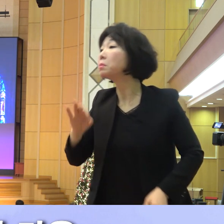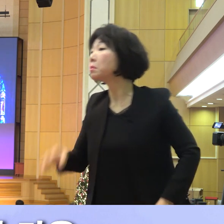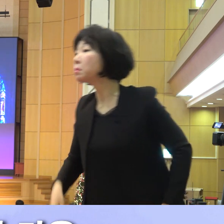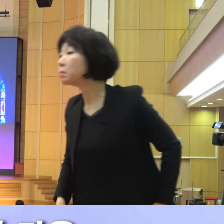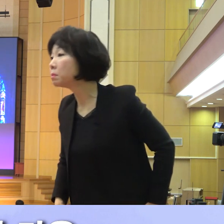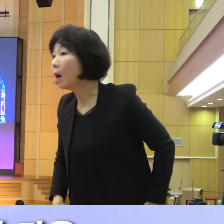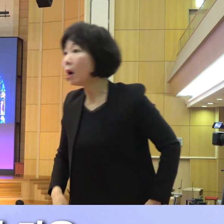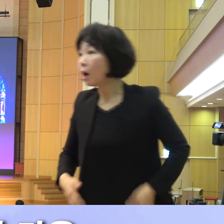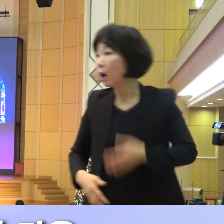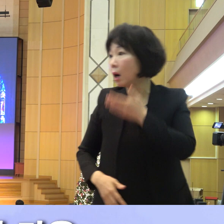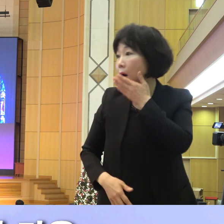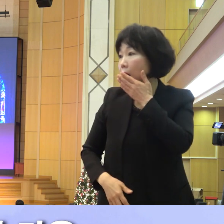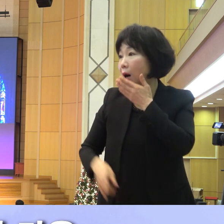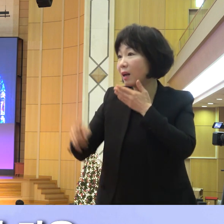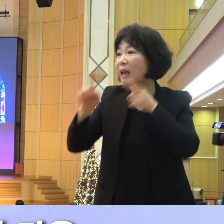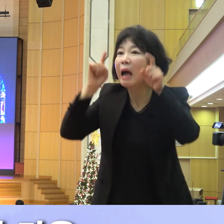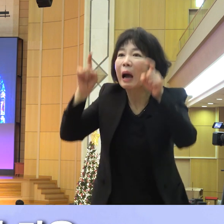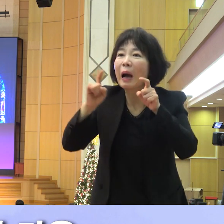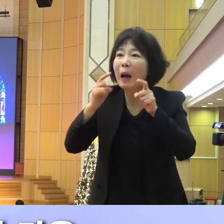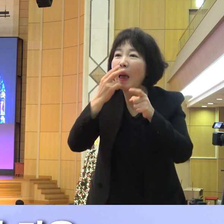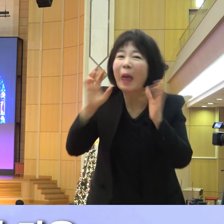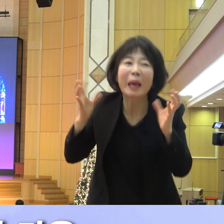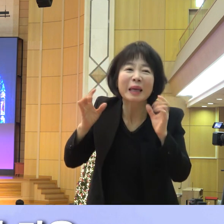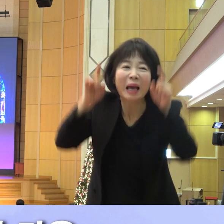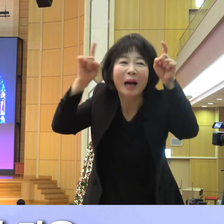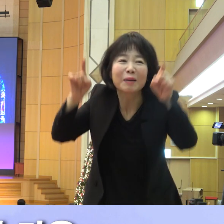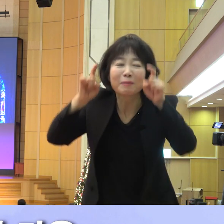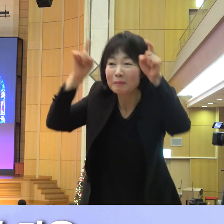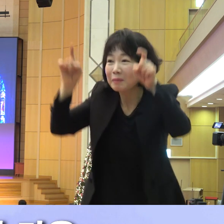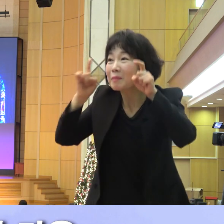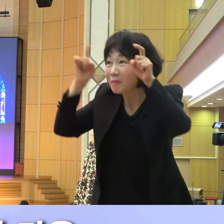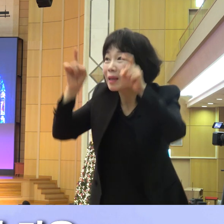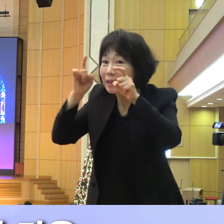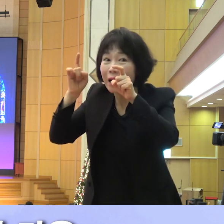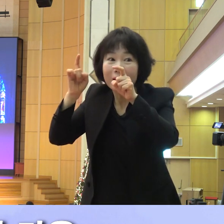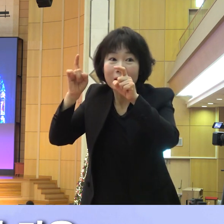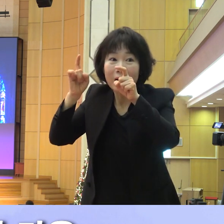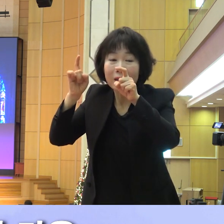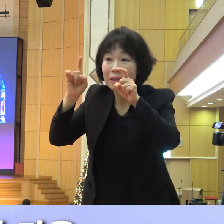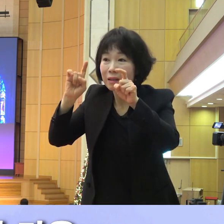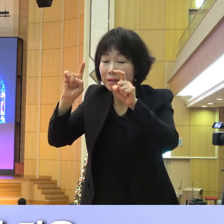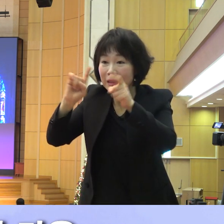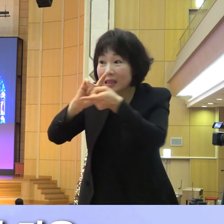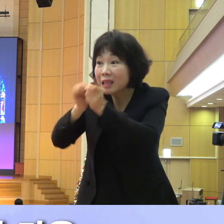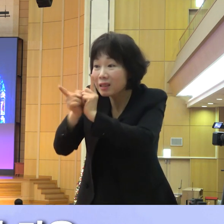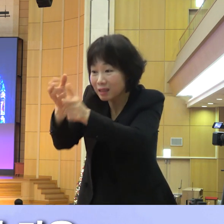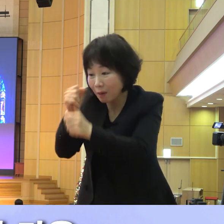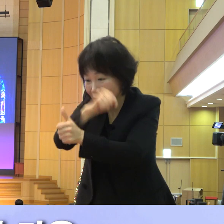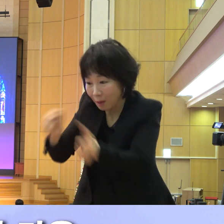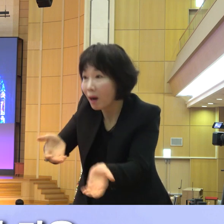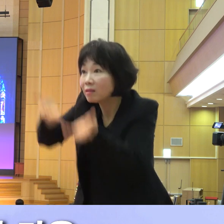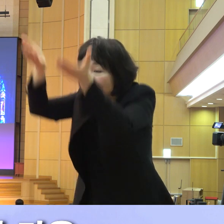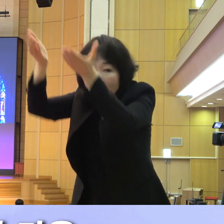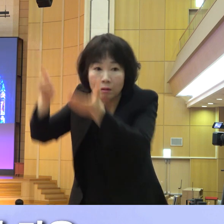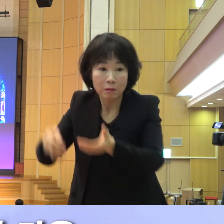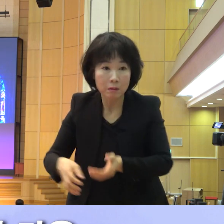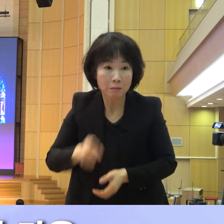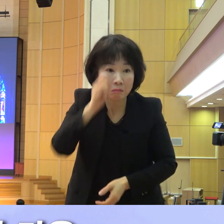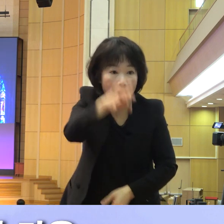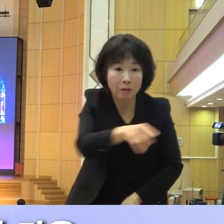있습니다. 그 양으로 하나님 앞에 번제를 드리라. 그제서야